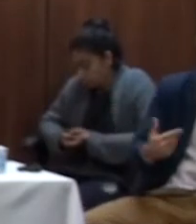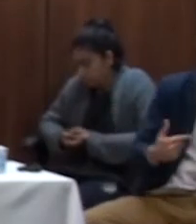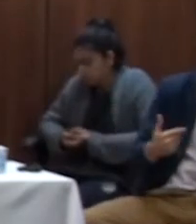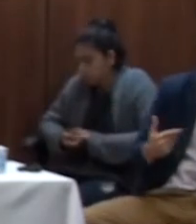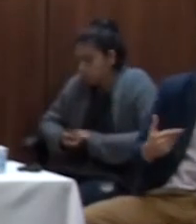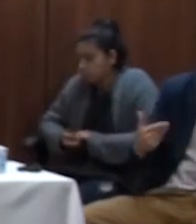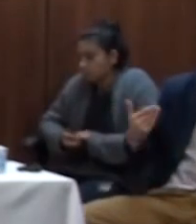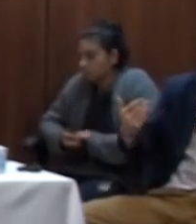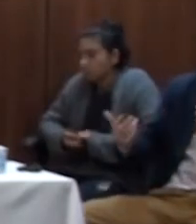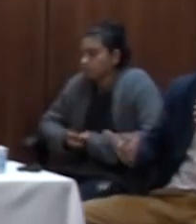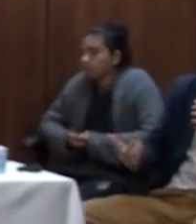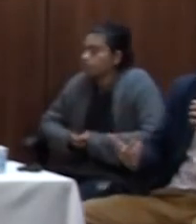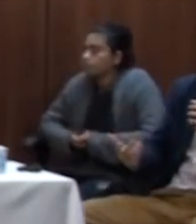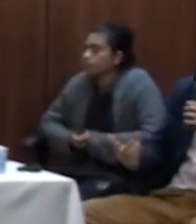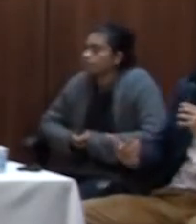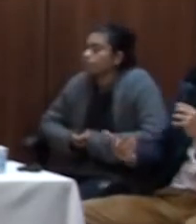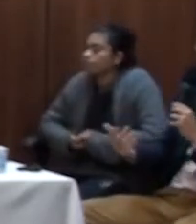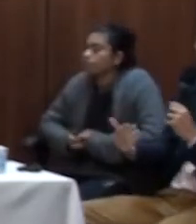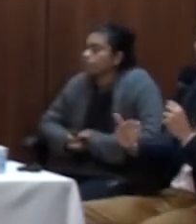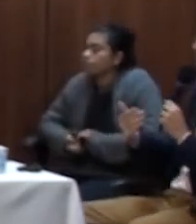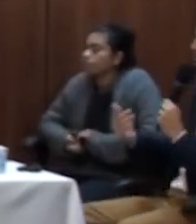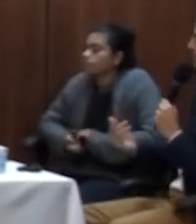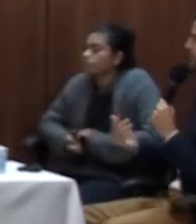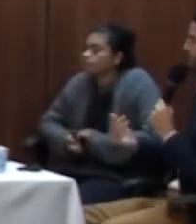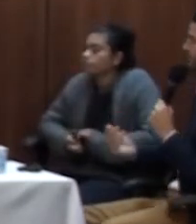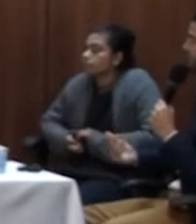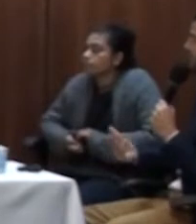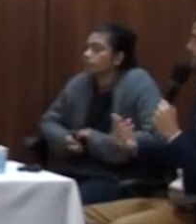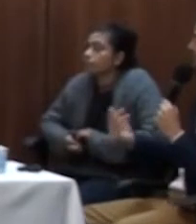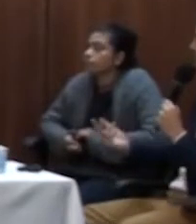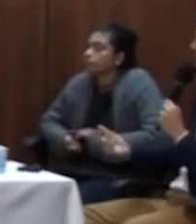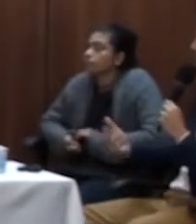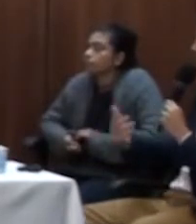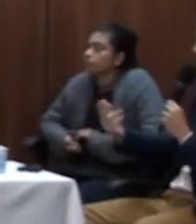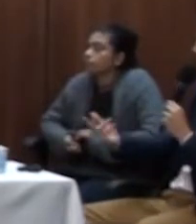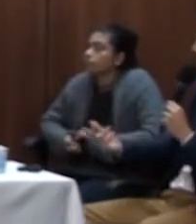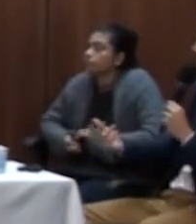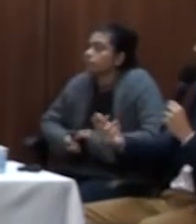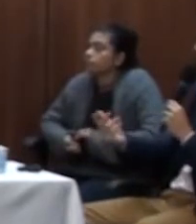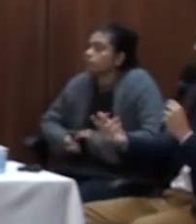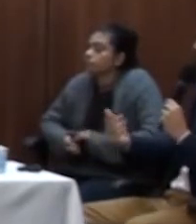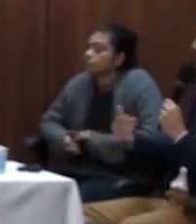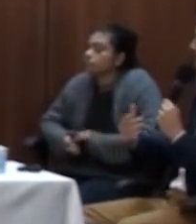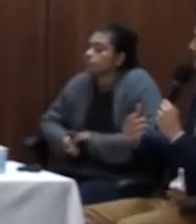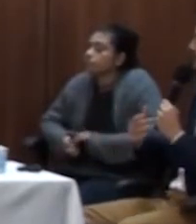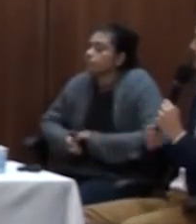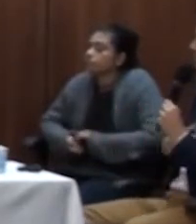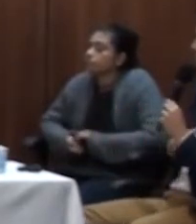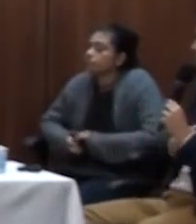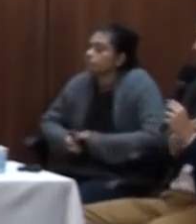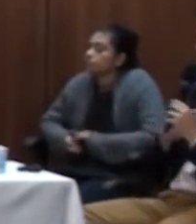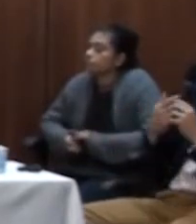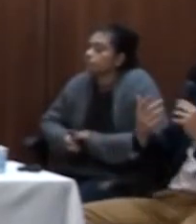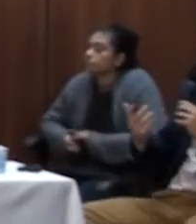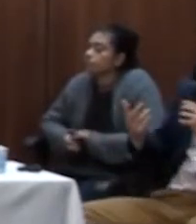em si, da disponibilização desses procedimentos para os usuários e para as usuárias, para que eles possam realizar. A gente